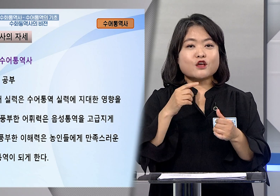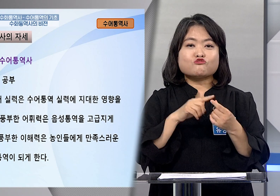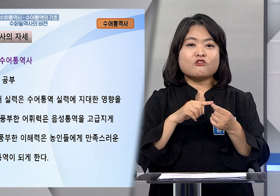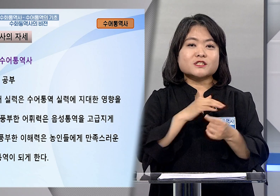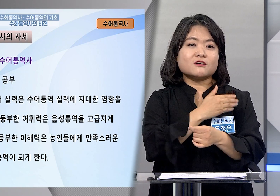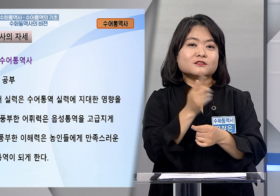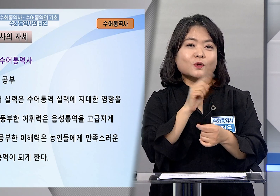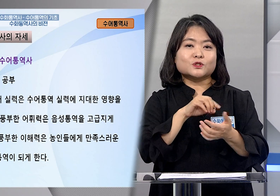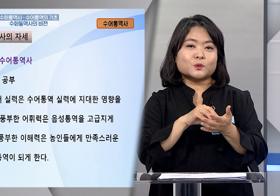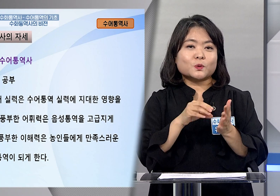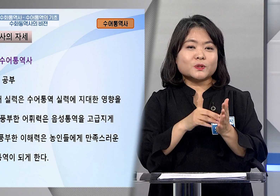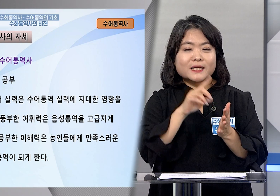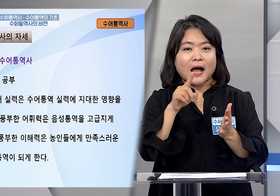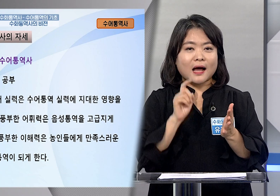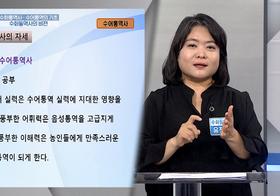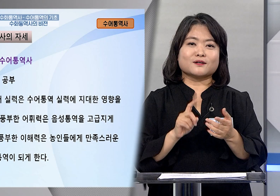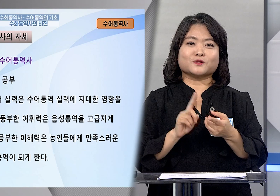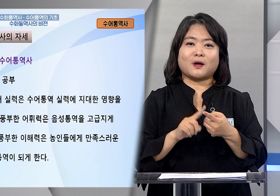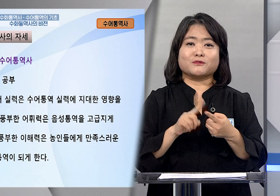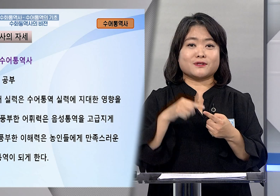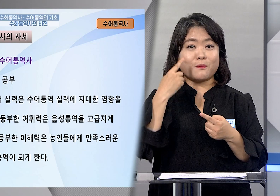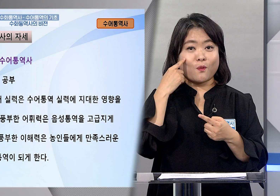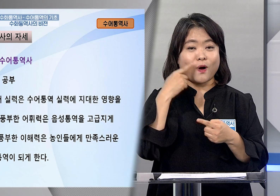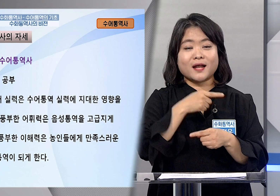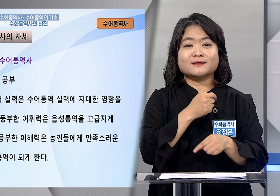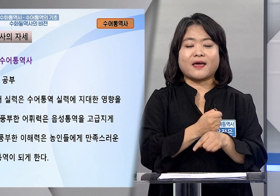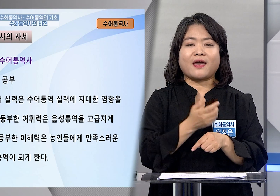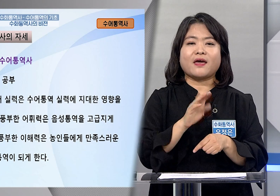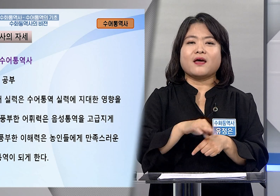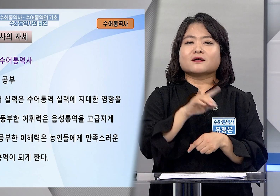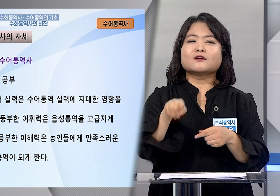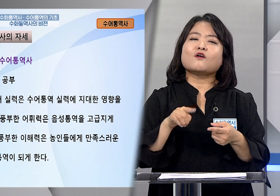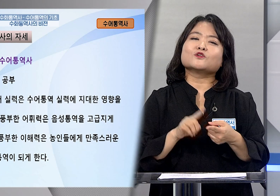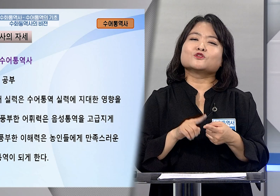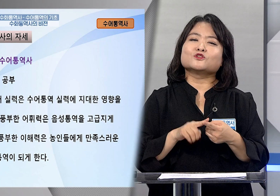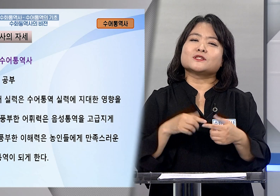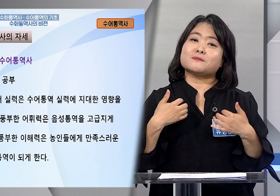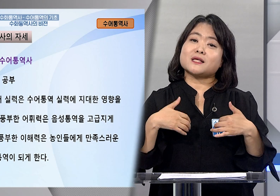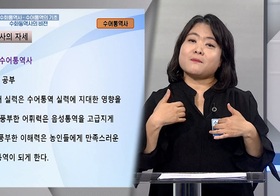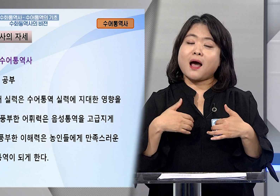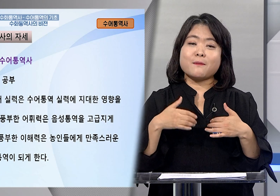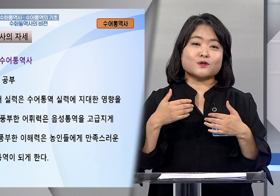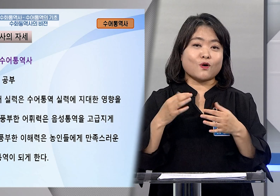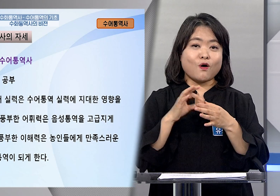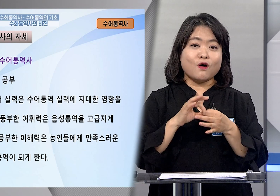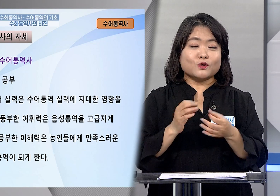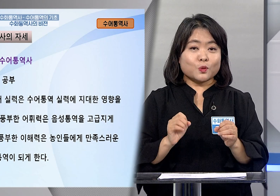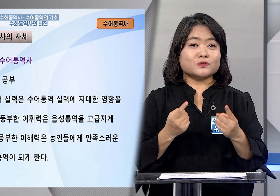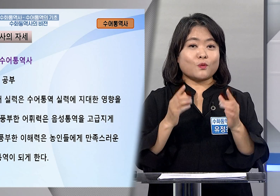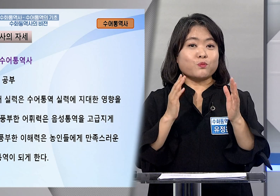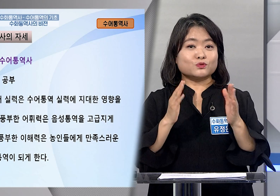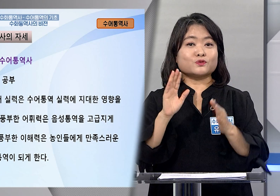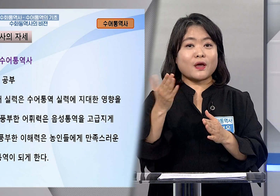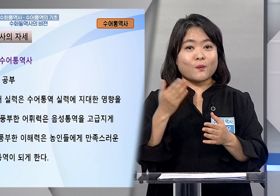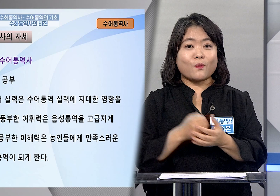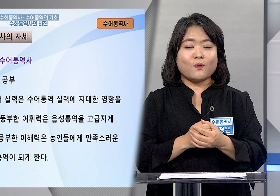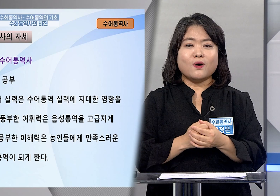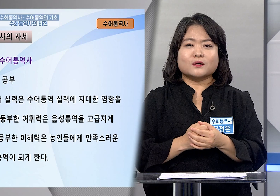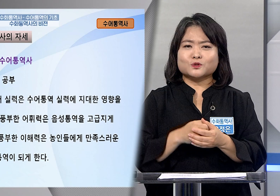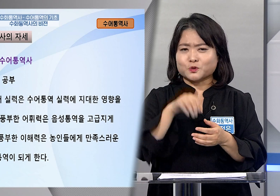국어 실력은 어느 정도인가 이런 것도 한 번씩 해보고 하는데 그런 것도 재미삼아 하면서 동시에 공부도 되고 그것도 좋을